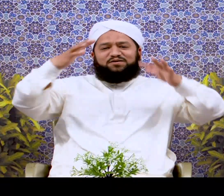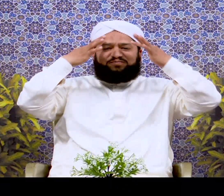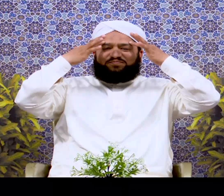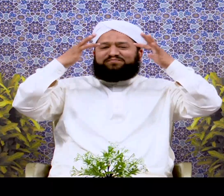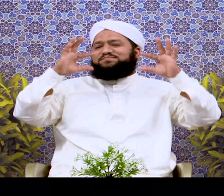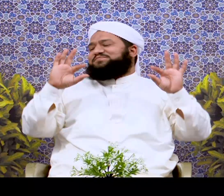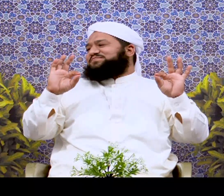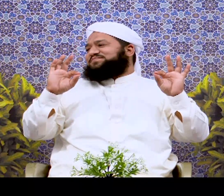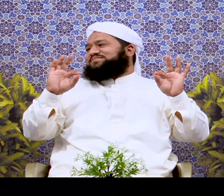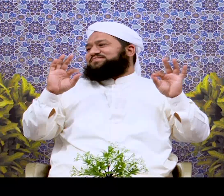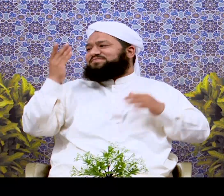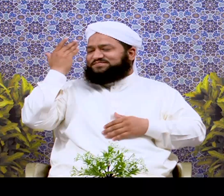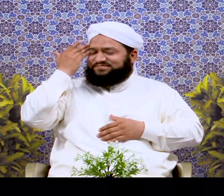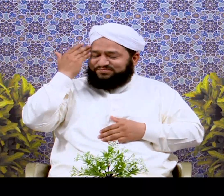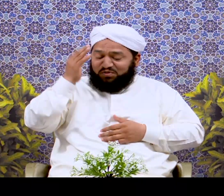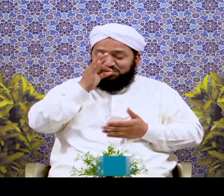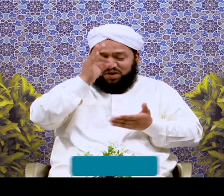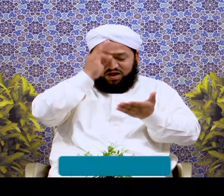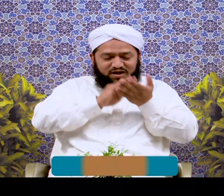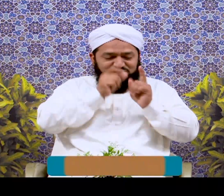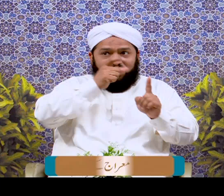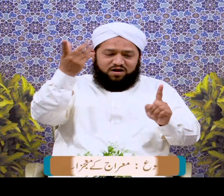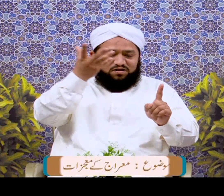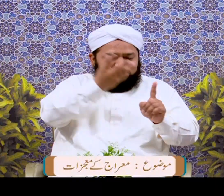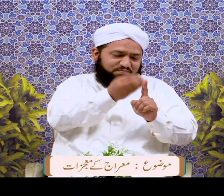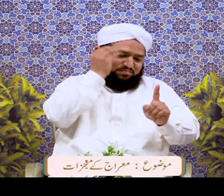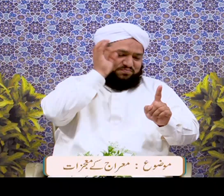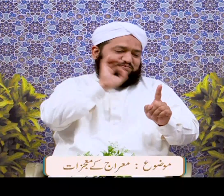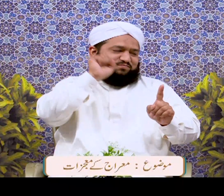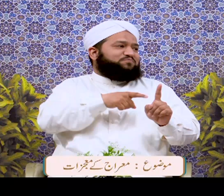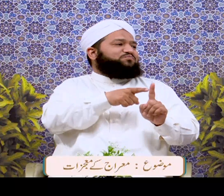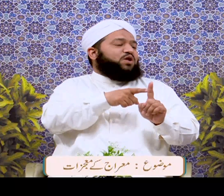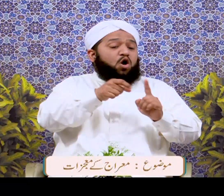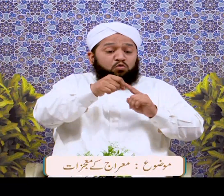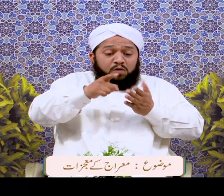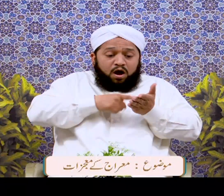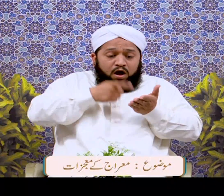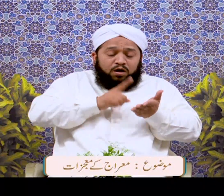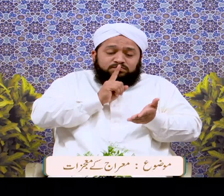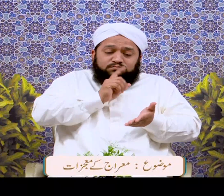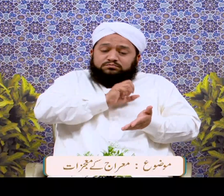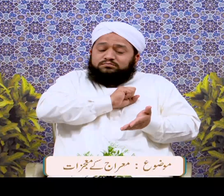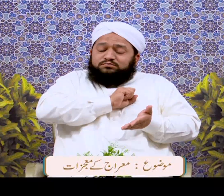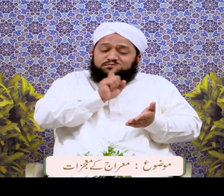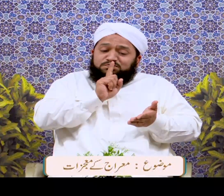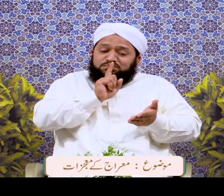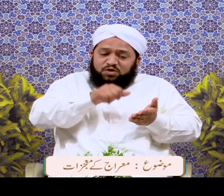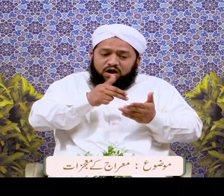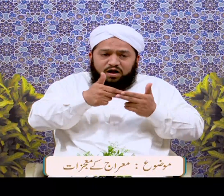اللہ علیہ وآلہ وصحبہ وسلم جانے۔ قرآن کریم نے بھی یہ بھید نہ کھولا۔ ہاں اتنا پتہ ہے